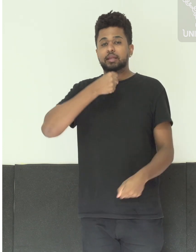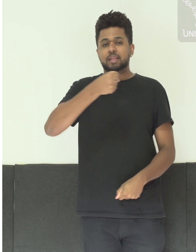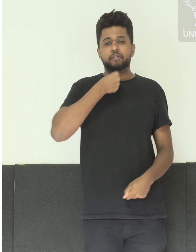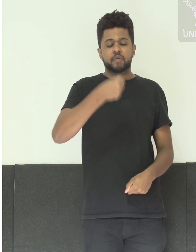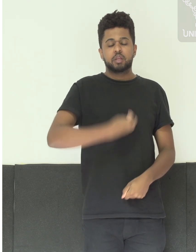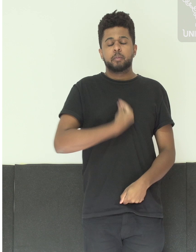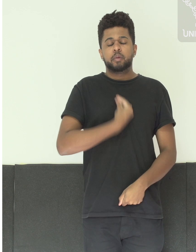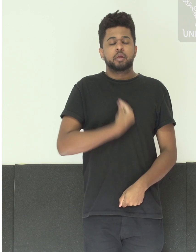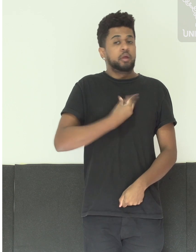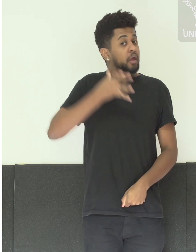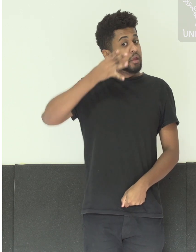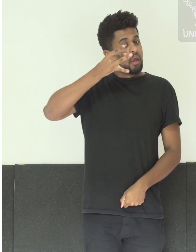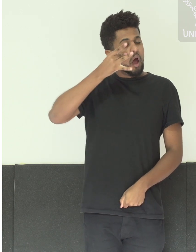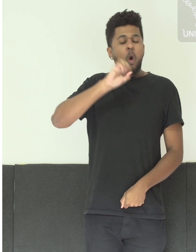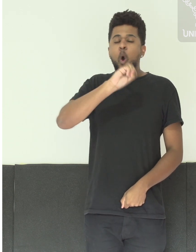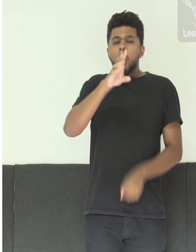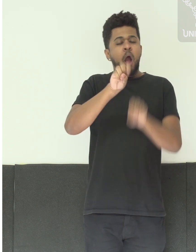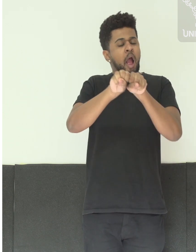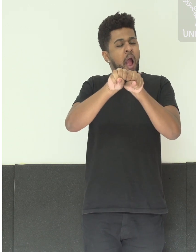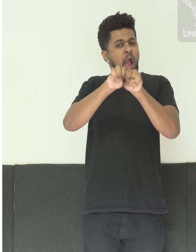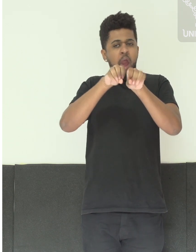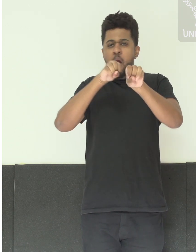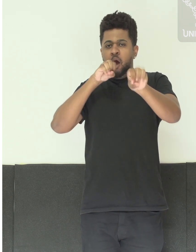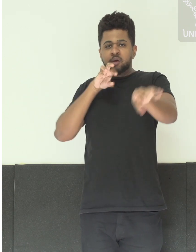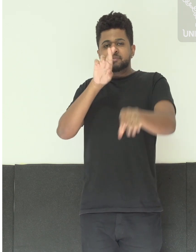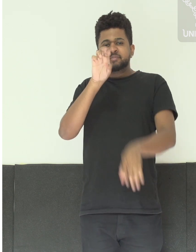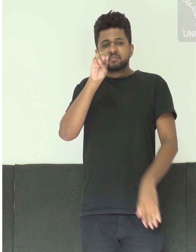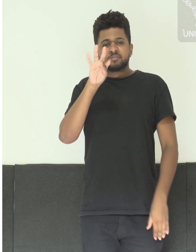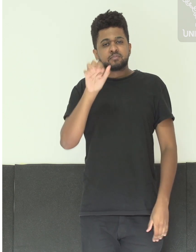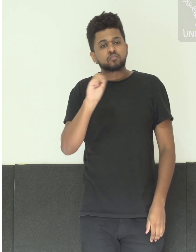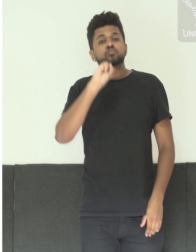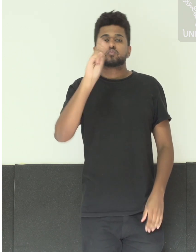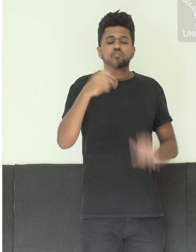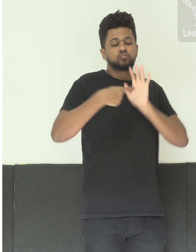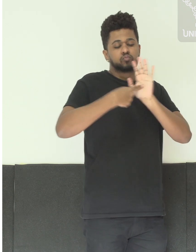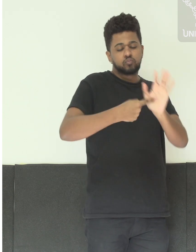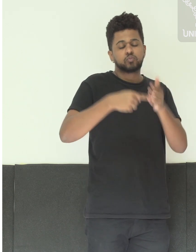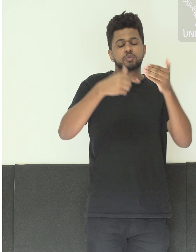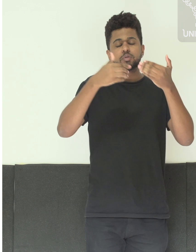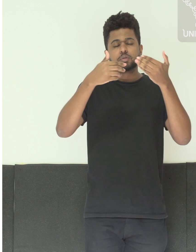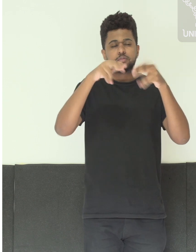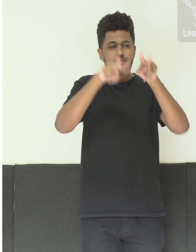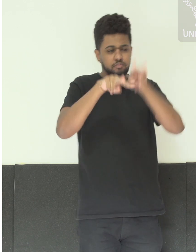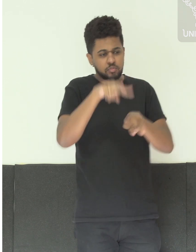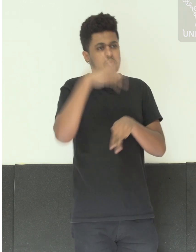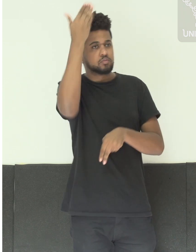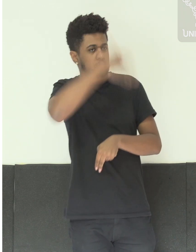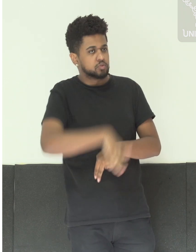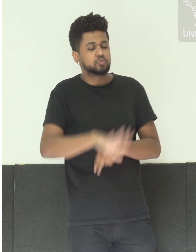entrevista presencial ou remota ou apresentar exames comprobatórios